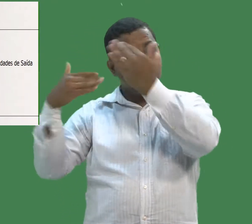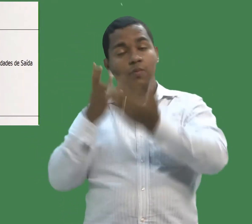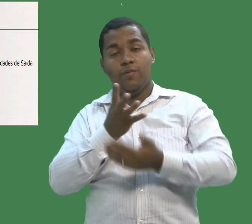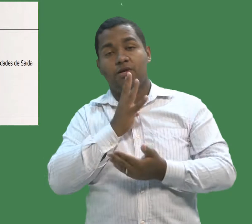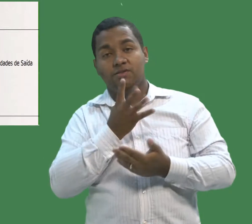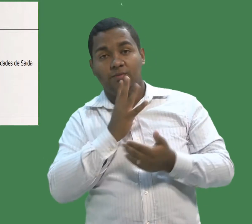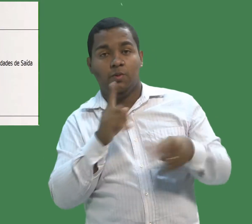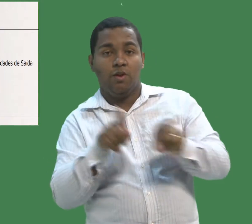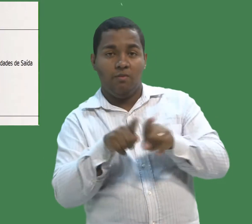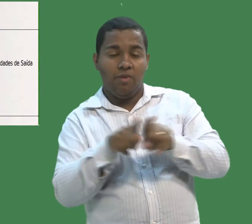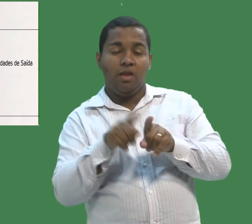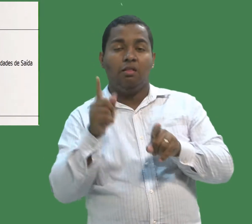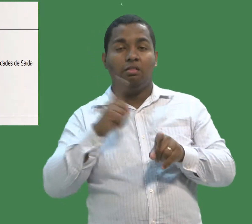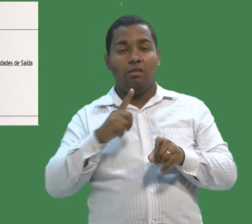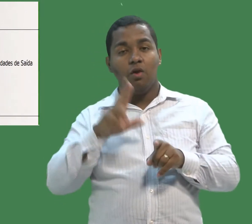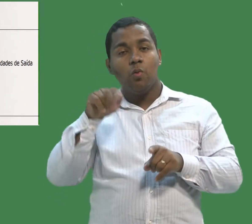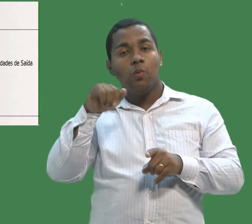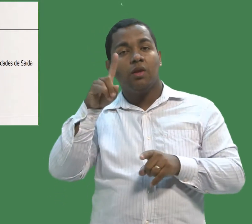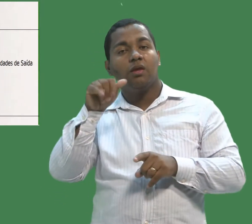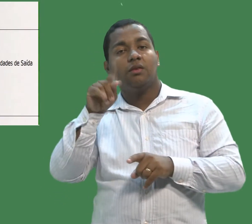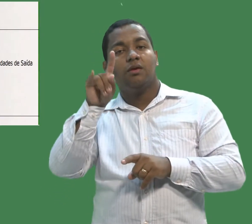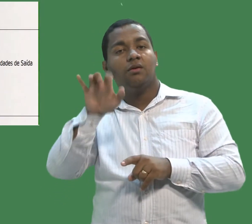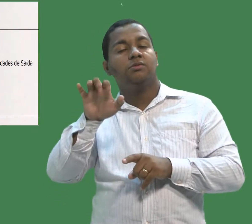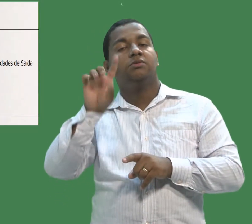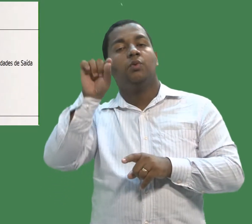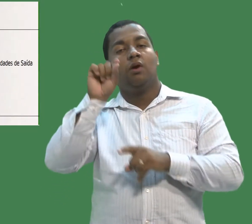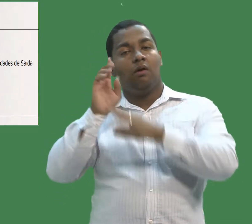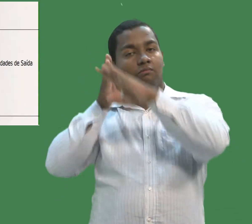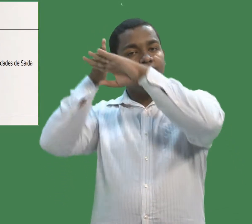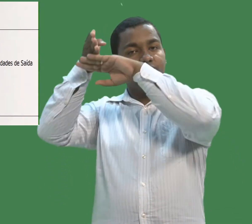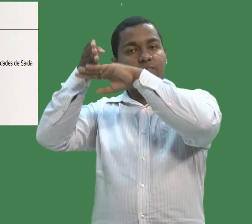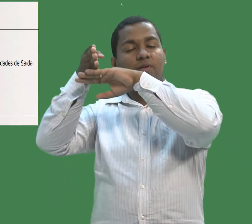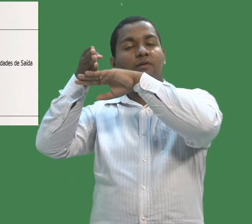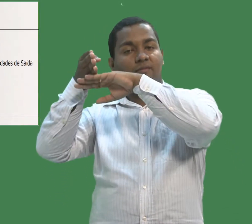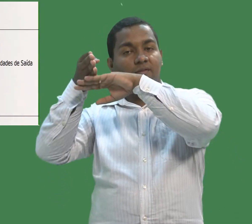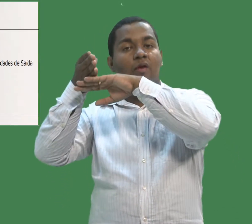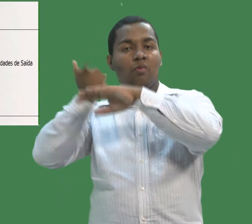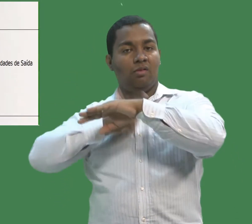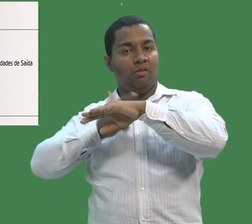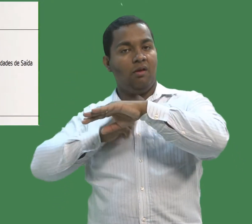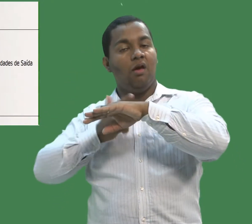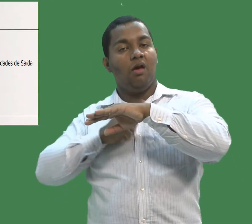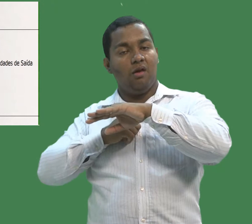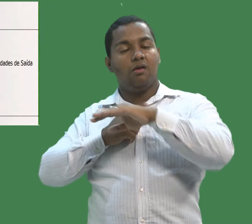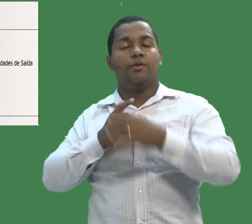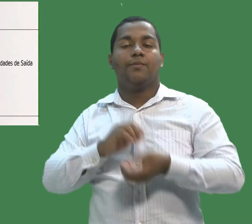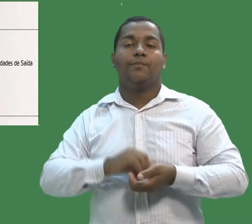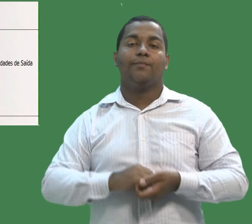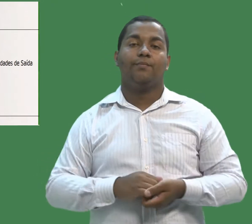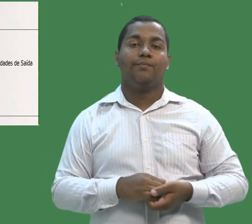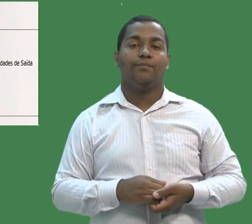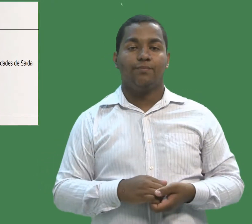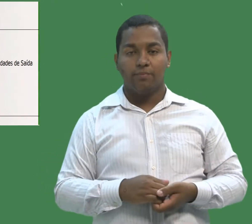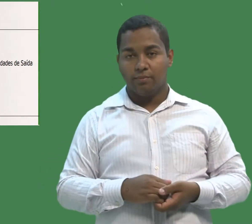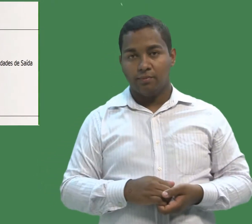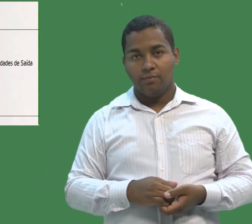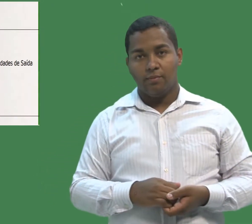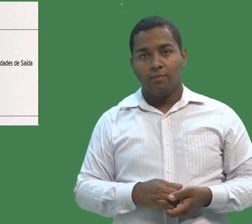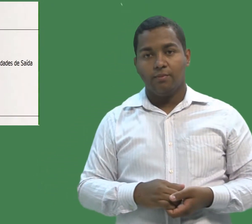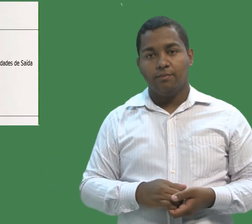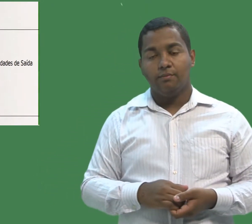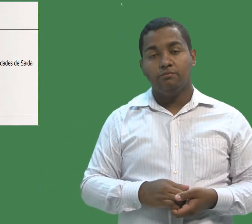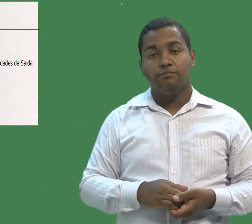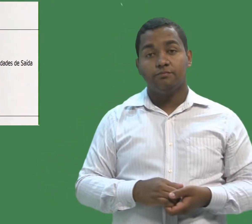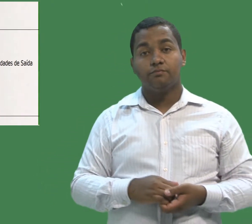Na produção do conhecimento. Nós vamos ter aqui as unidades de entrada, chamadas de input também, né? Nós vamos ver mais à